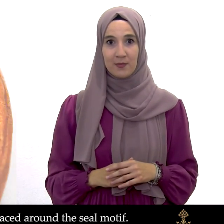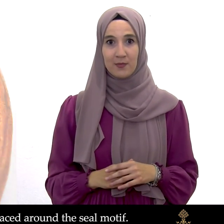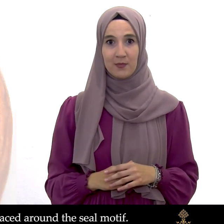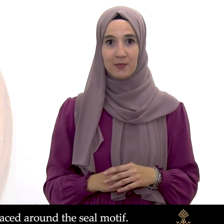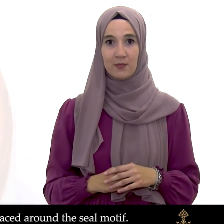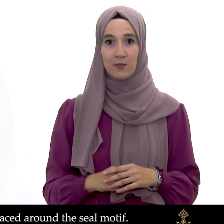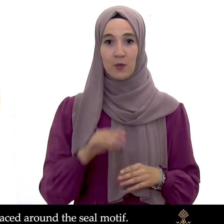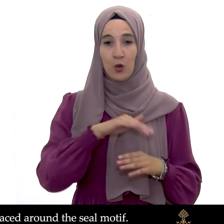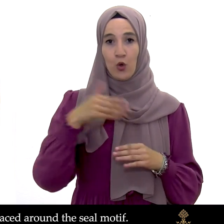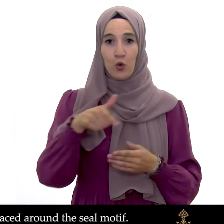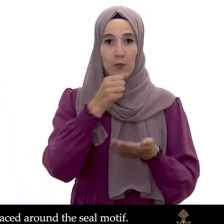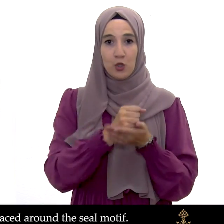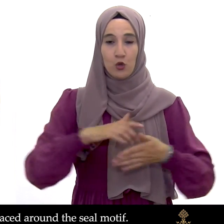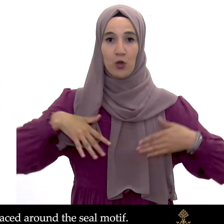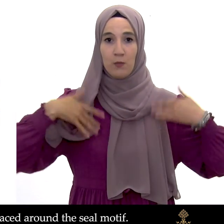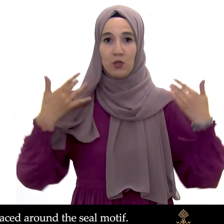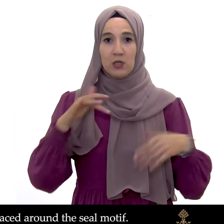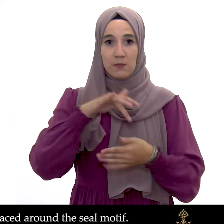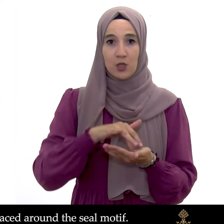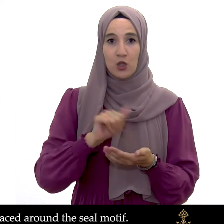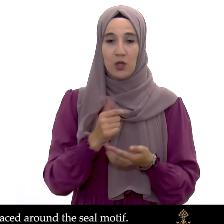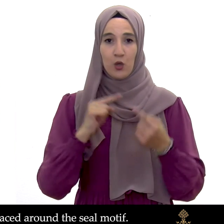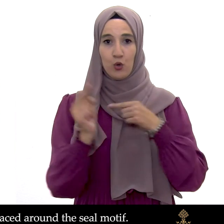Oko pečatnog motiva smješten je kružni natpis.